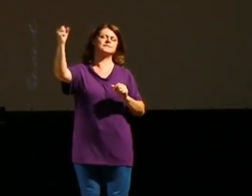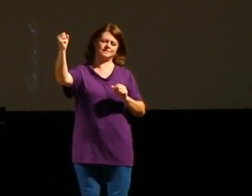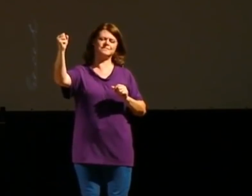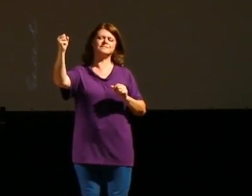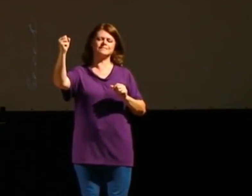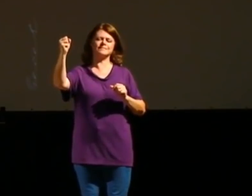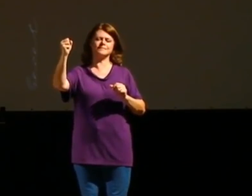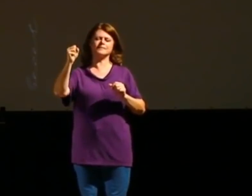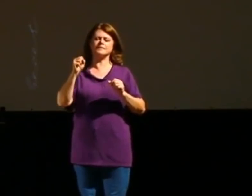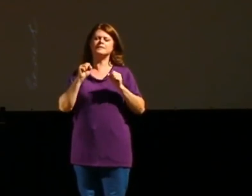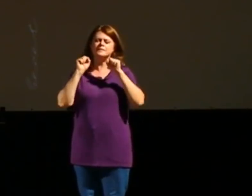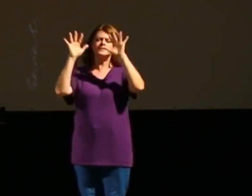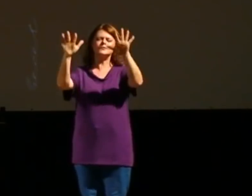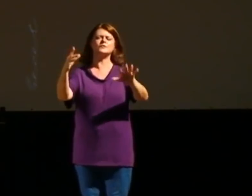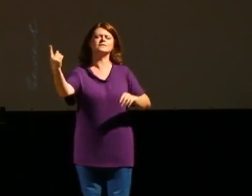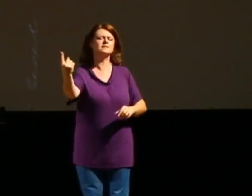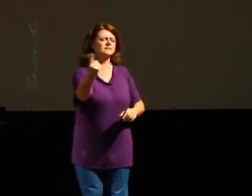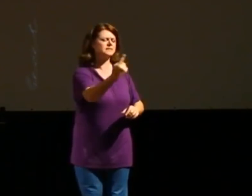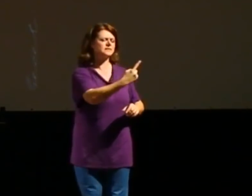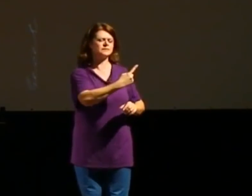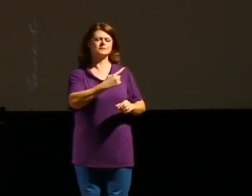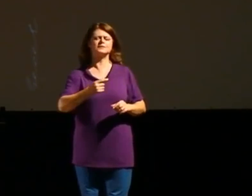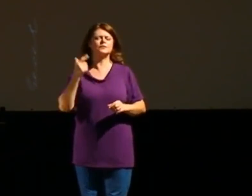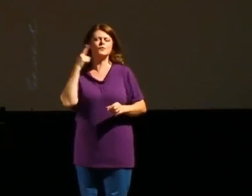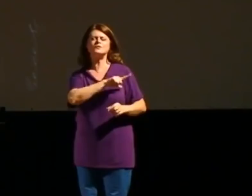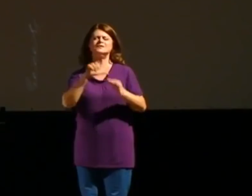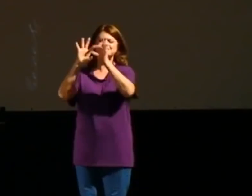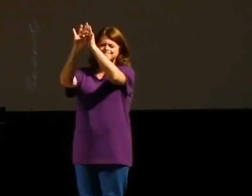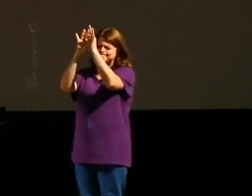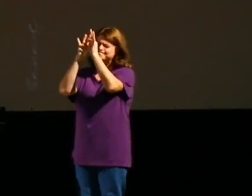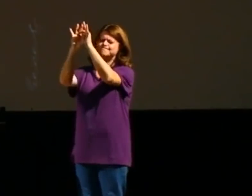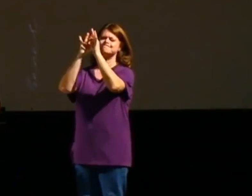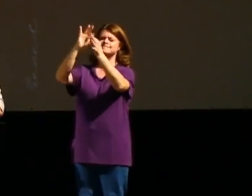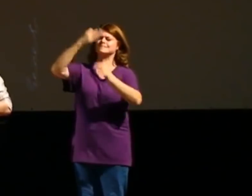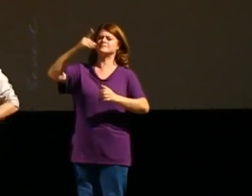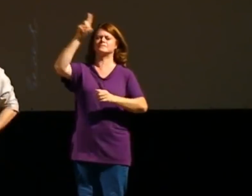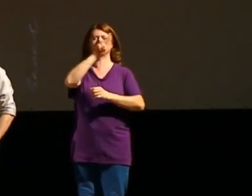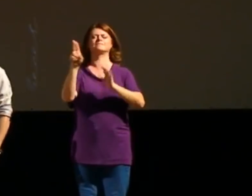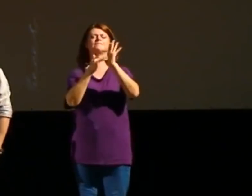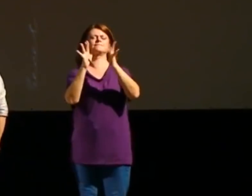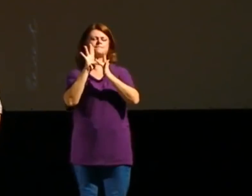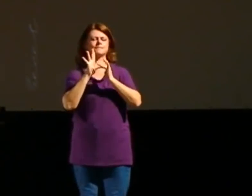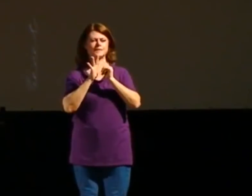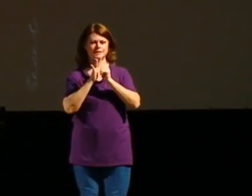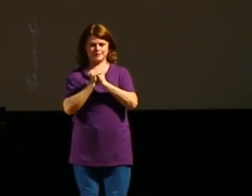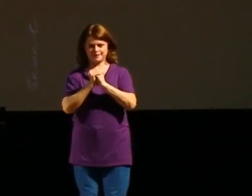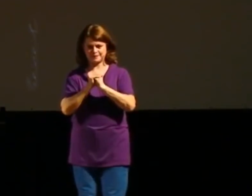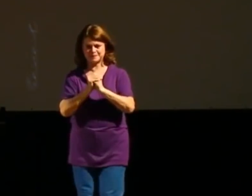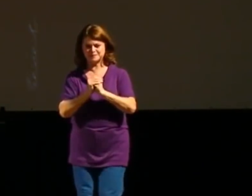Leva-me e leva todos nós aqui a um lugar de intimidade na tua presença, em nome de Jesus. Amém. Amém,